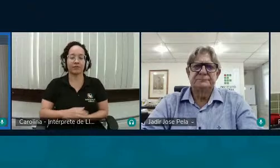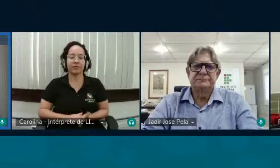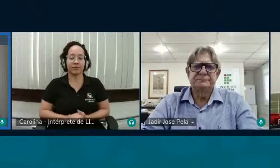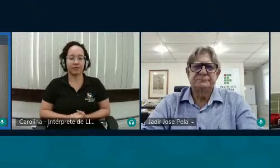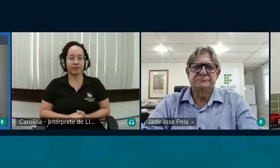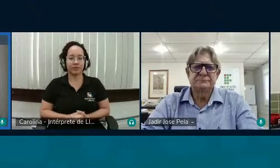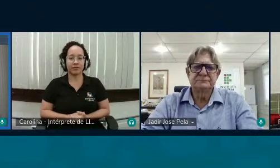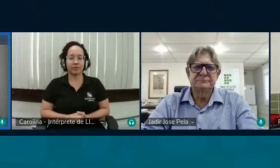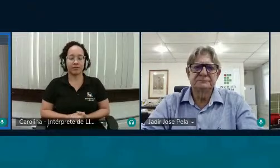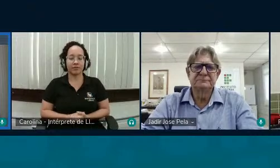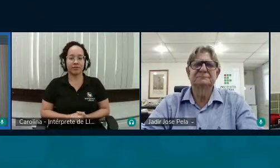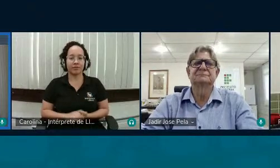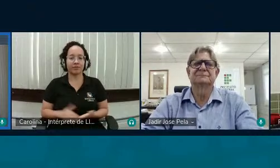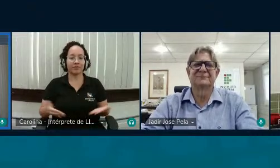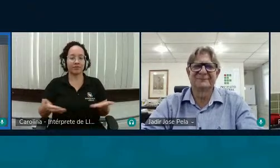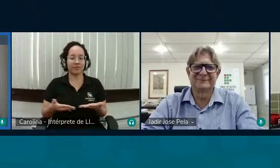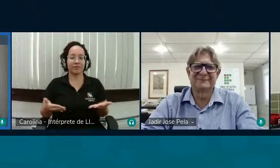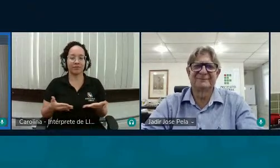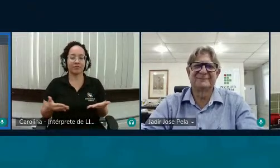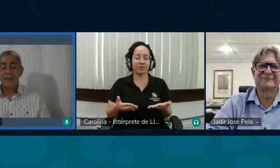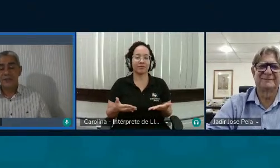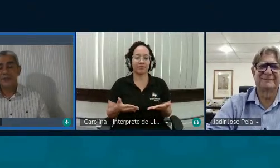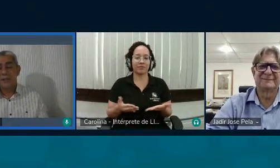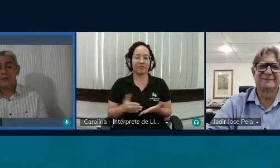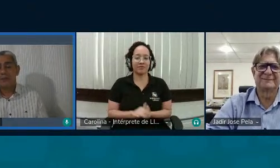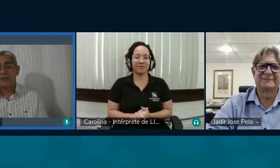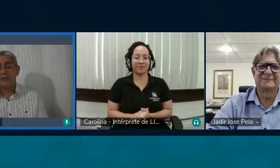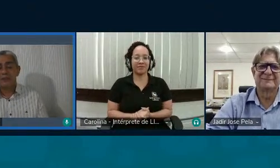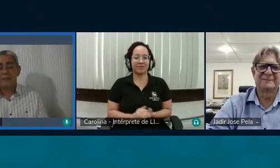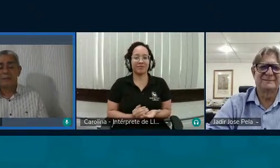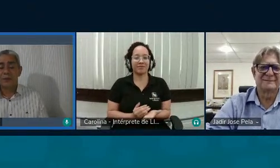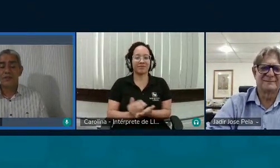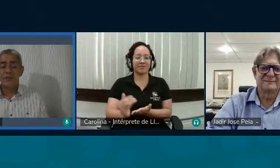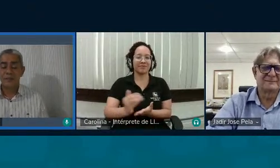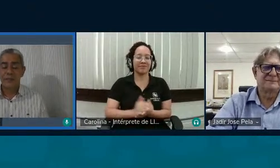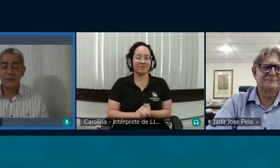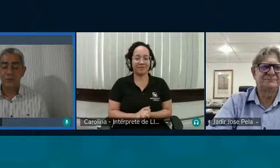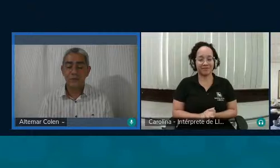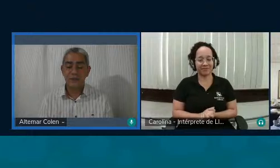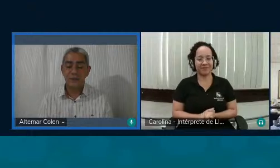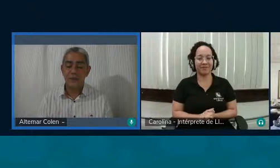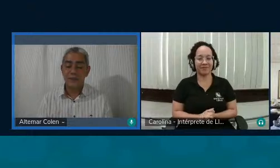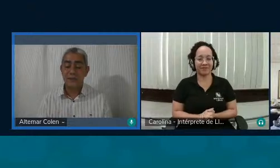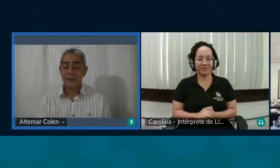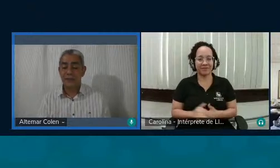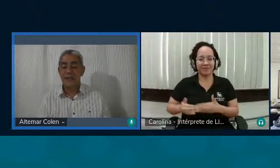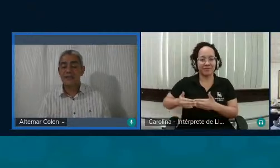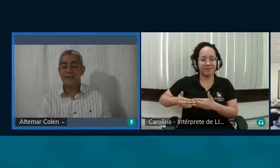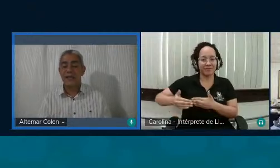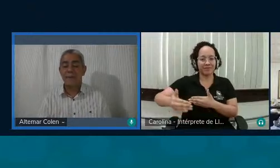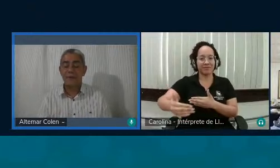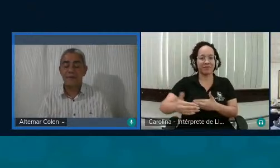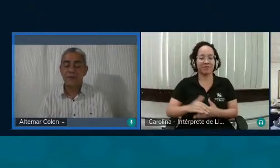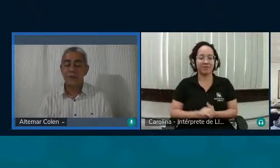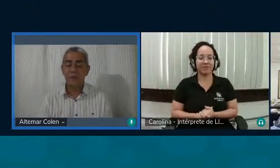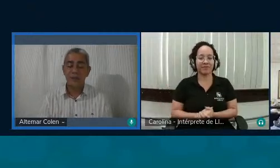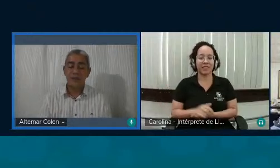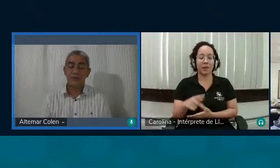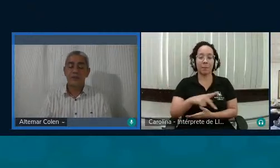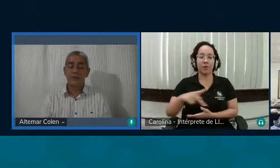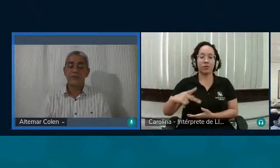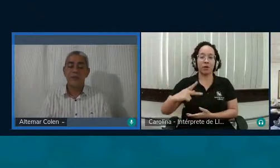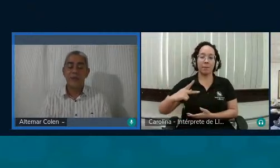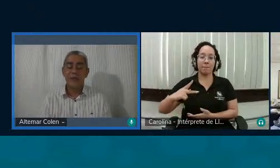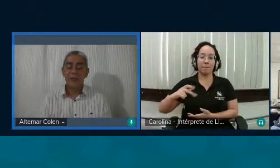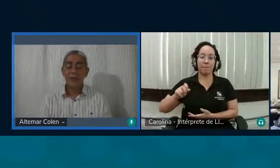seus lugares junto à plateia. Para a gente dar, portanto, aí prosseguimento, convidamos para se manter na sala a professora Poliana